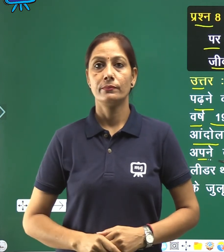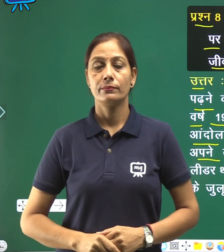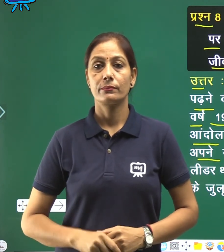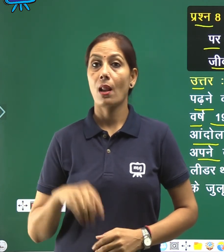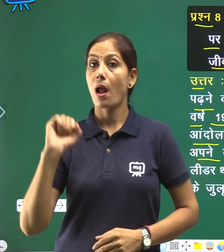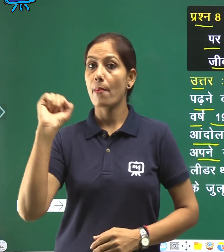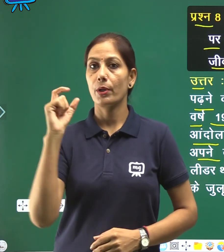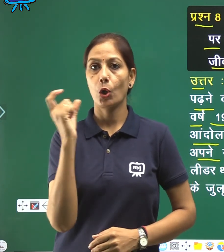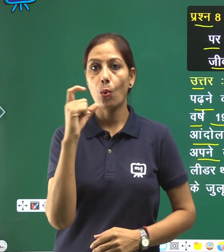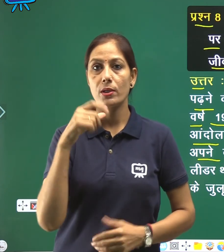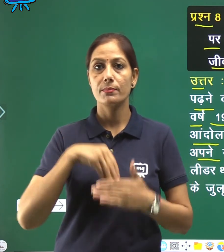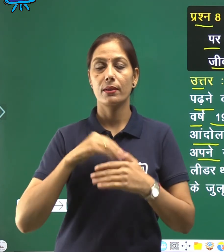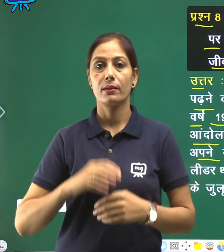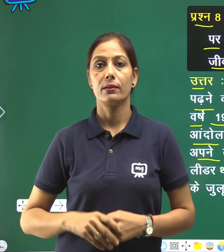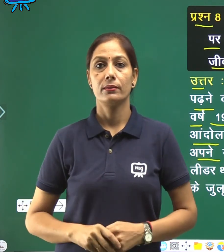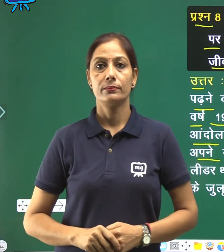अपने कॉलेज में